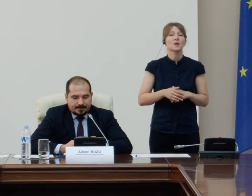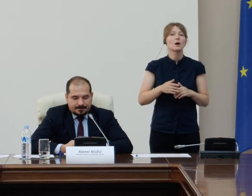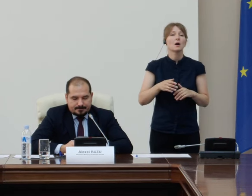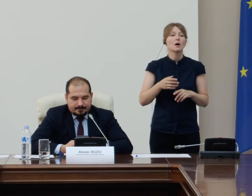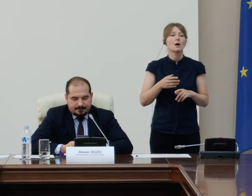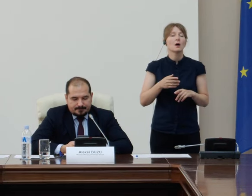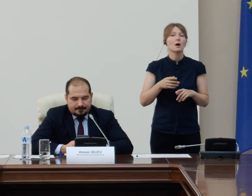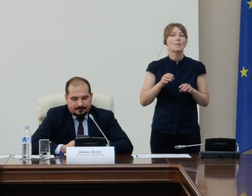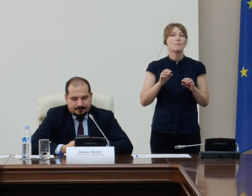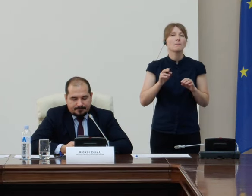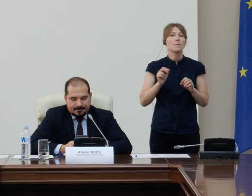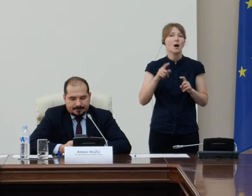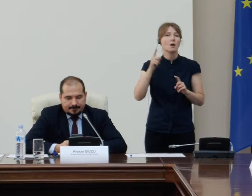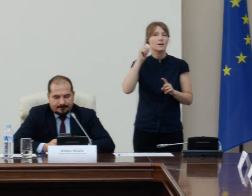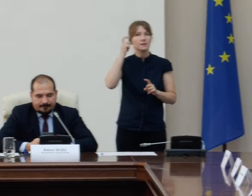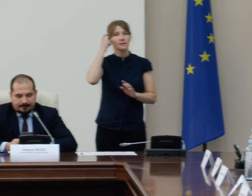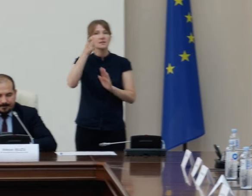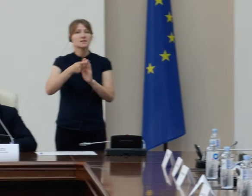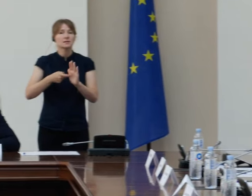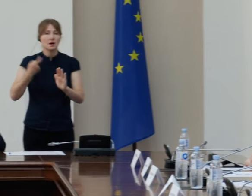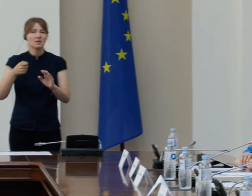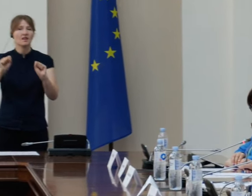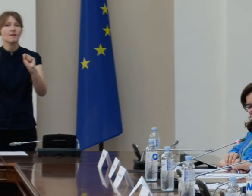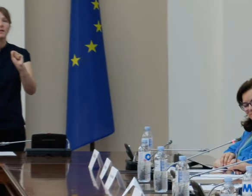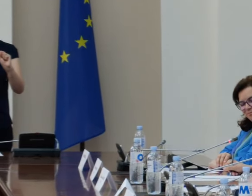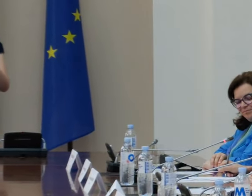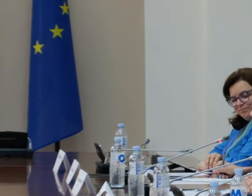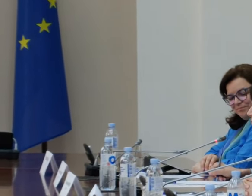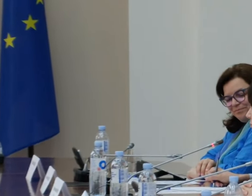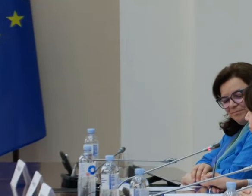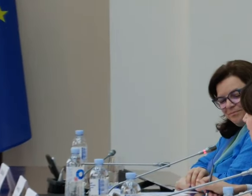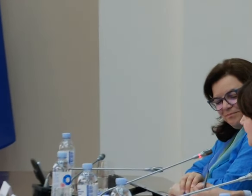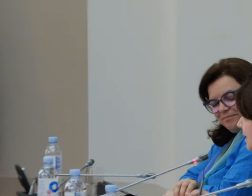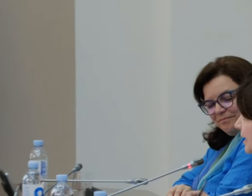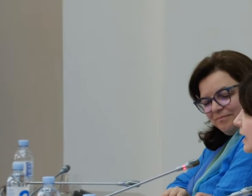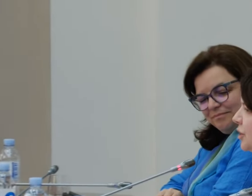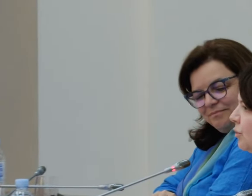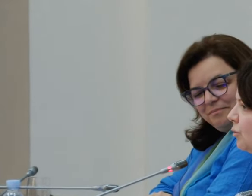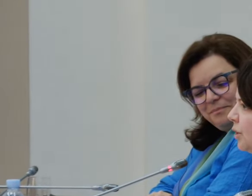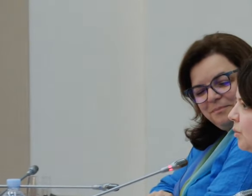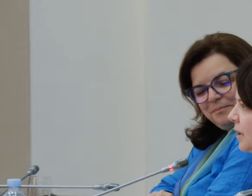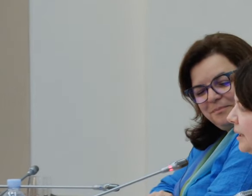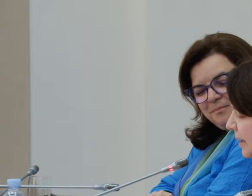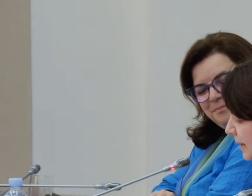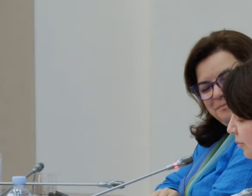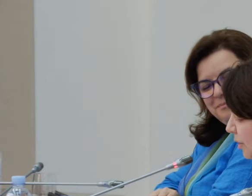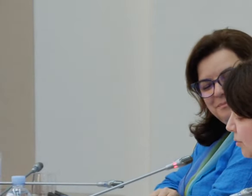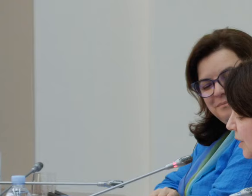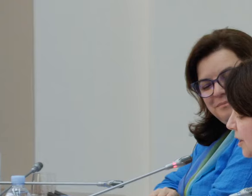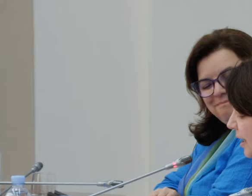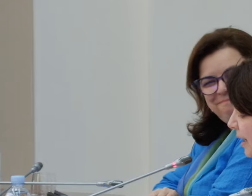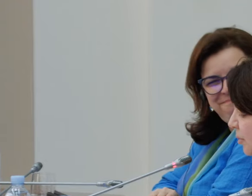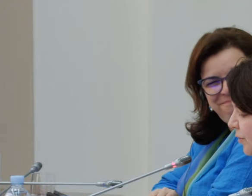drept o recunoaștere a capacităților noastre și a eforturilor noastre și nu în ultimul rând drept